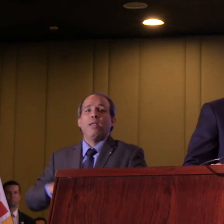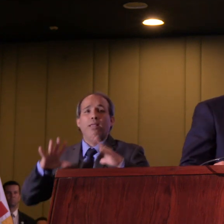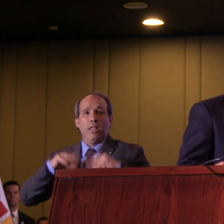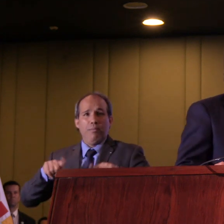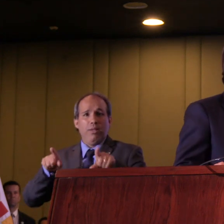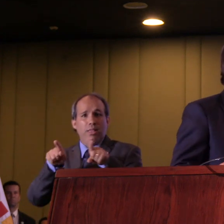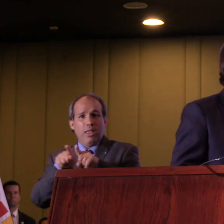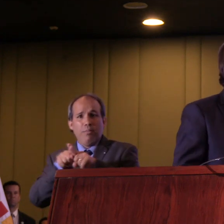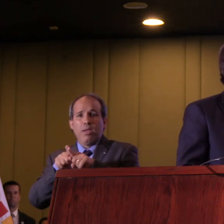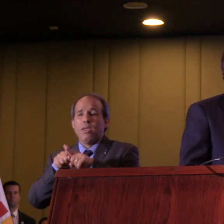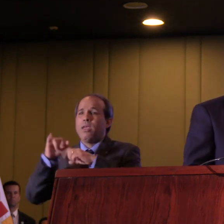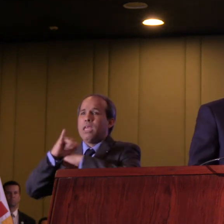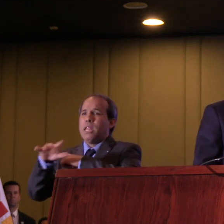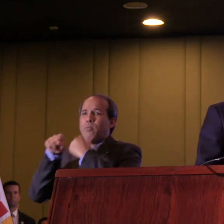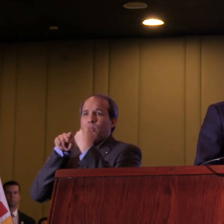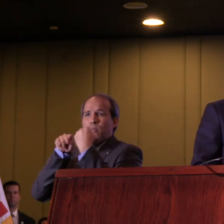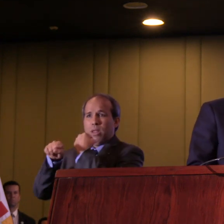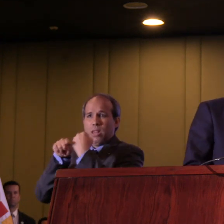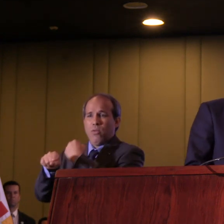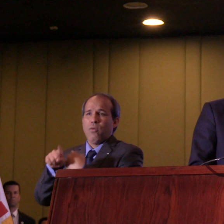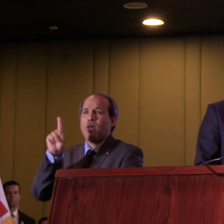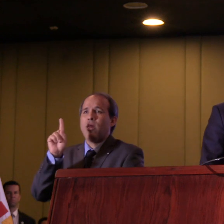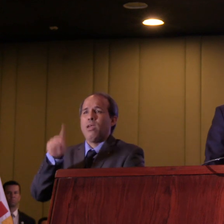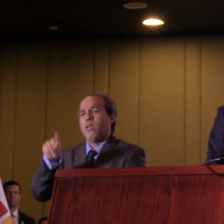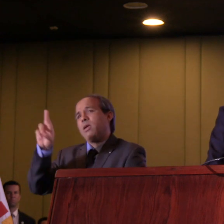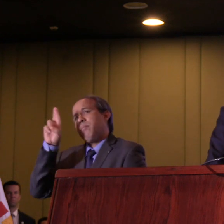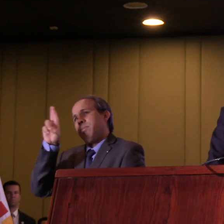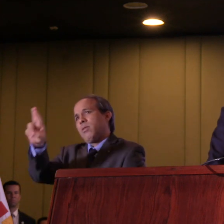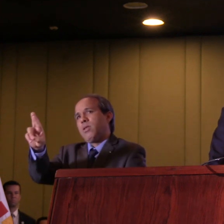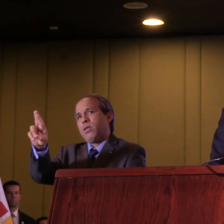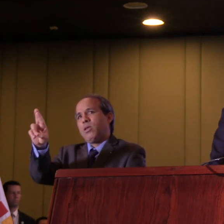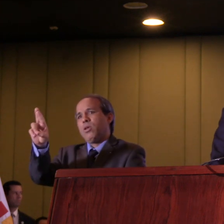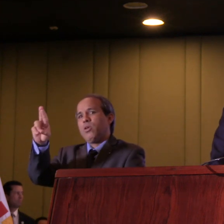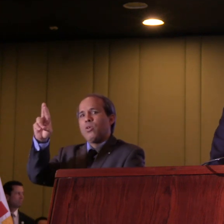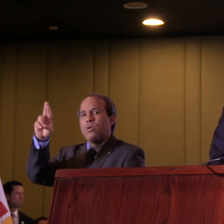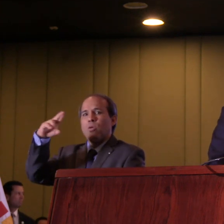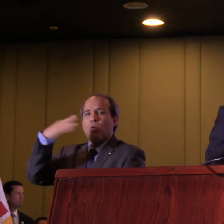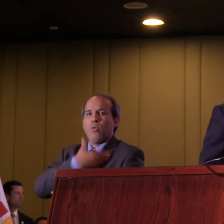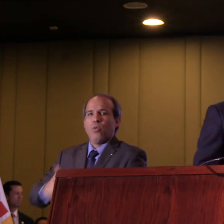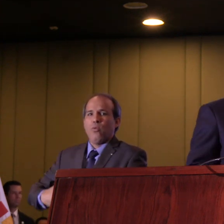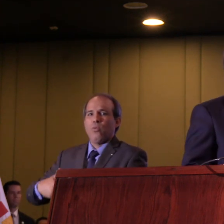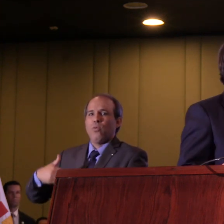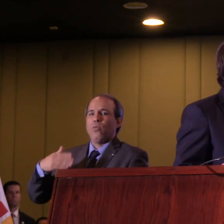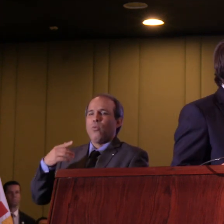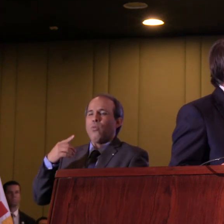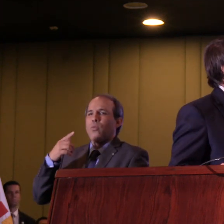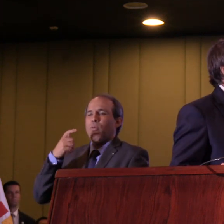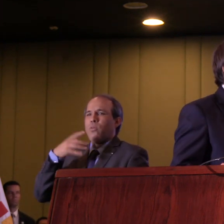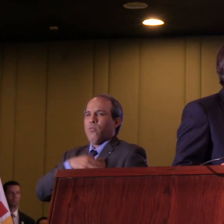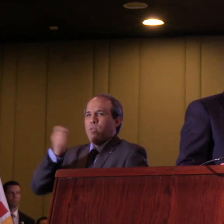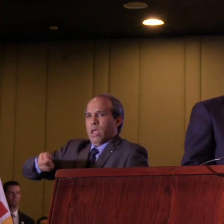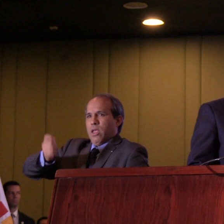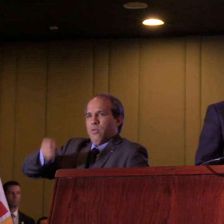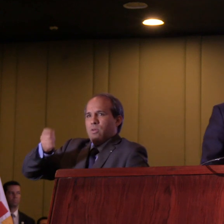Também Itaipu Binacional representa para o governador Ratinho Júnior o seu